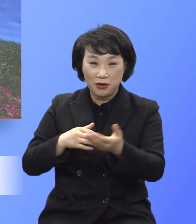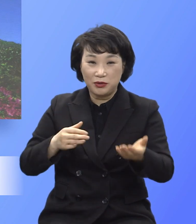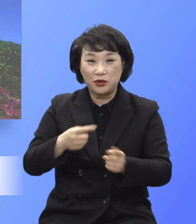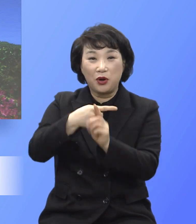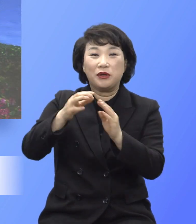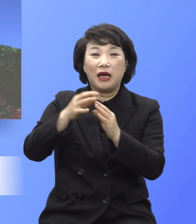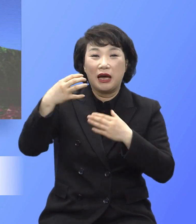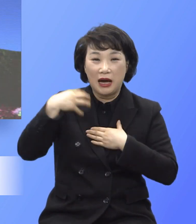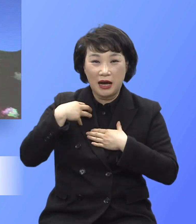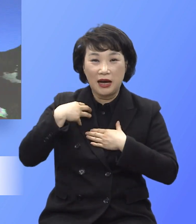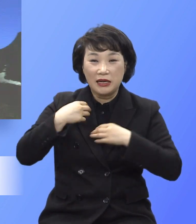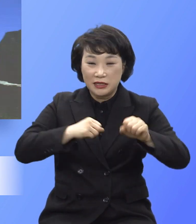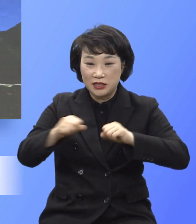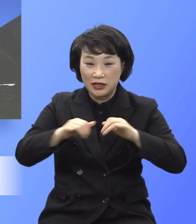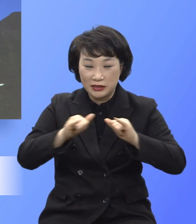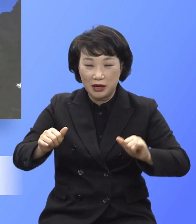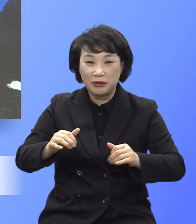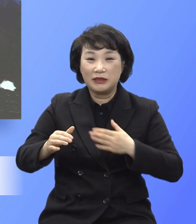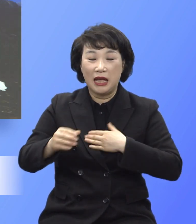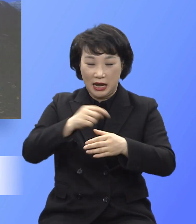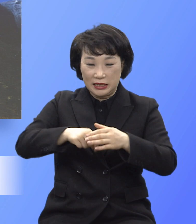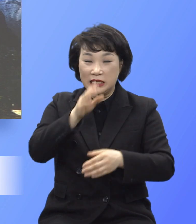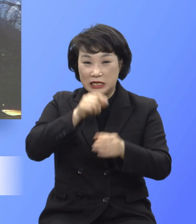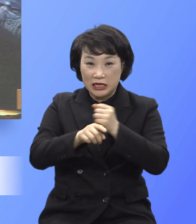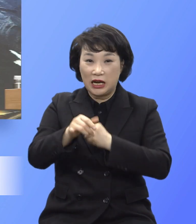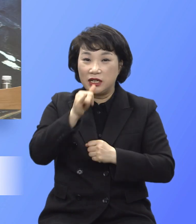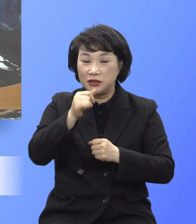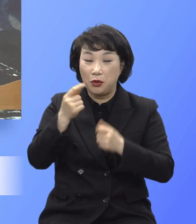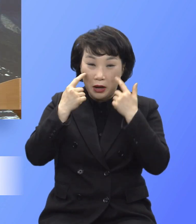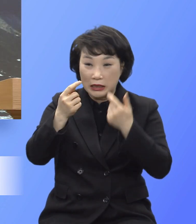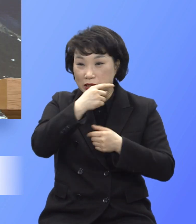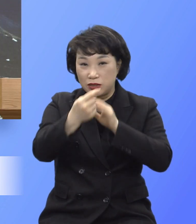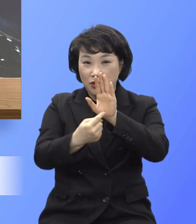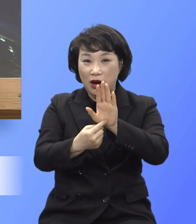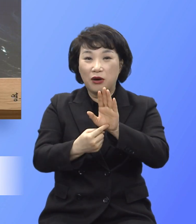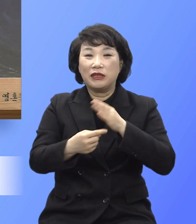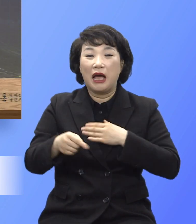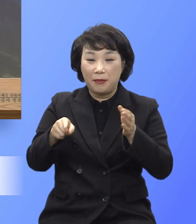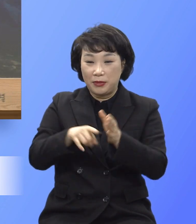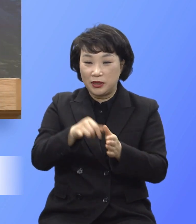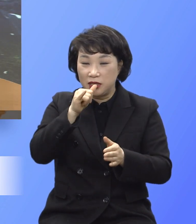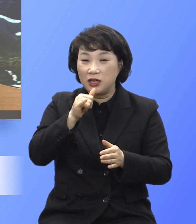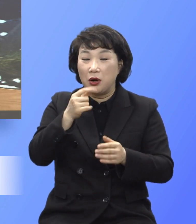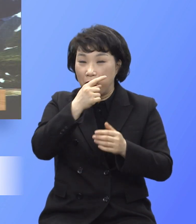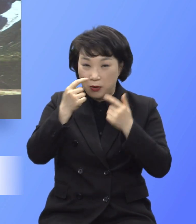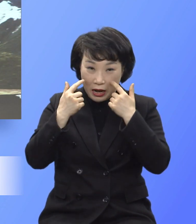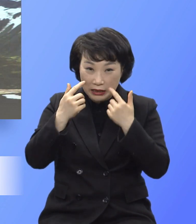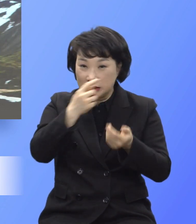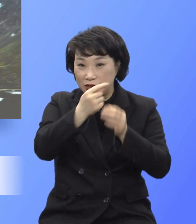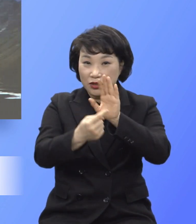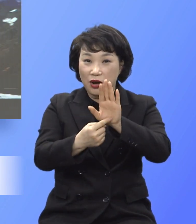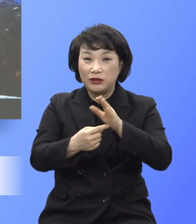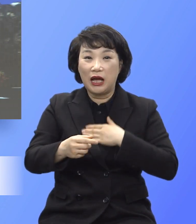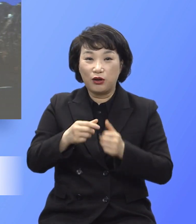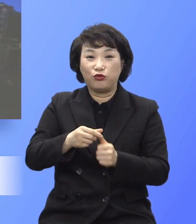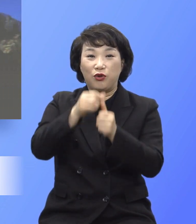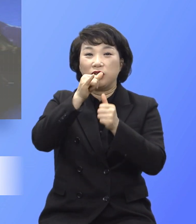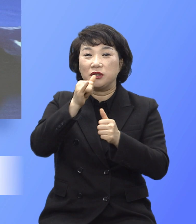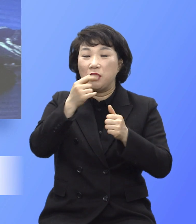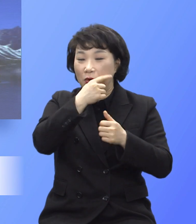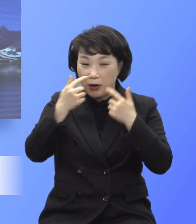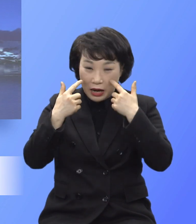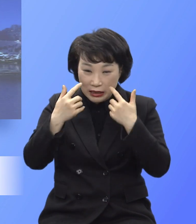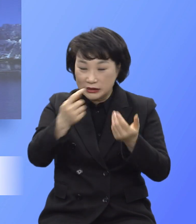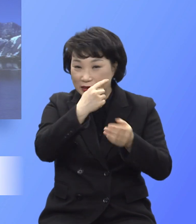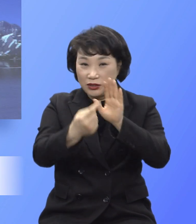실천자, 내게 진리가 있음을 확증하는 자, 믿음이 있음을 확증하는 자, 구원이 있음을 확증하는 자,